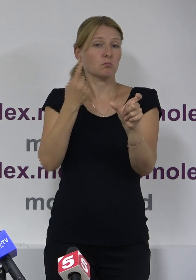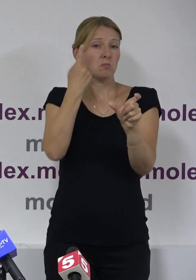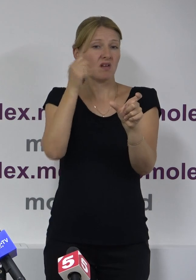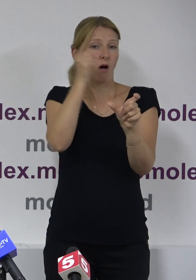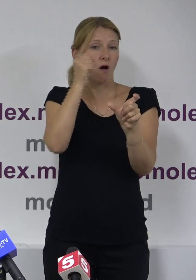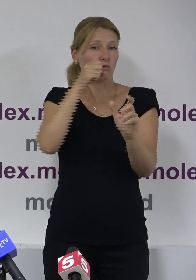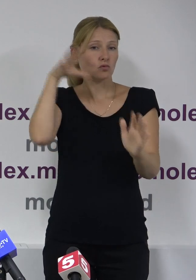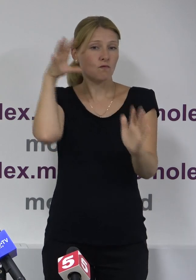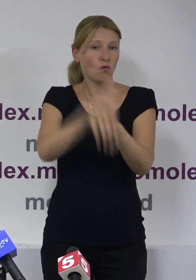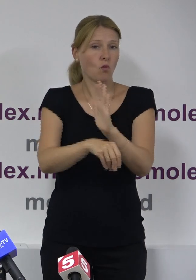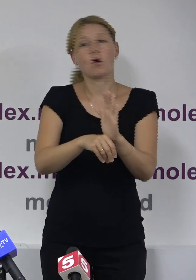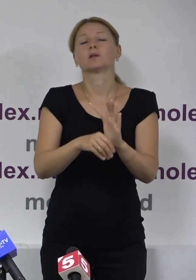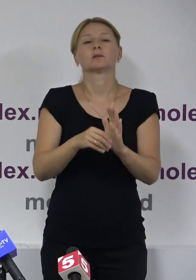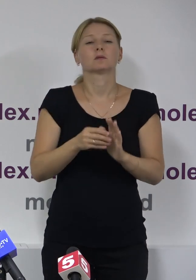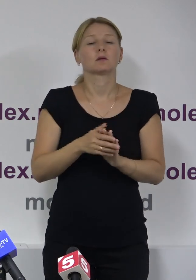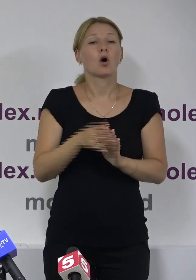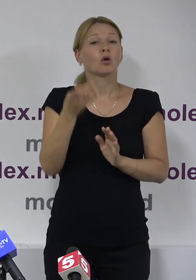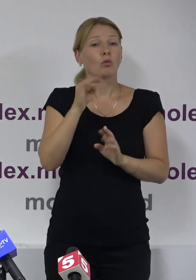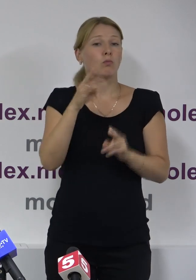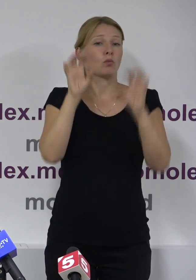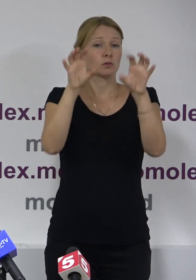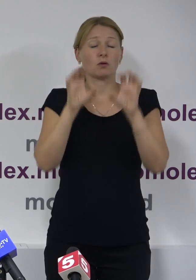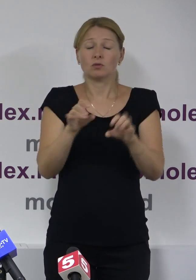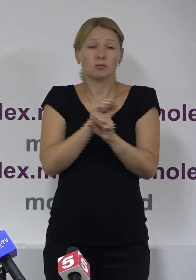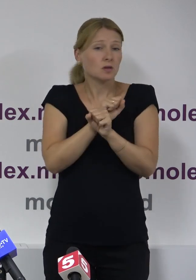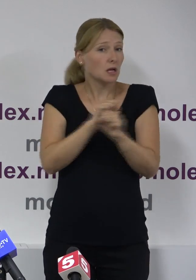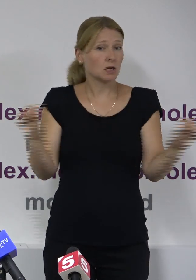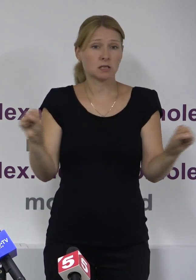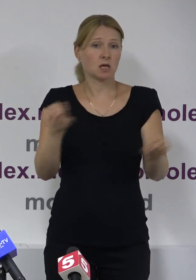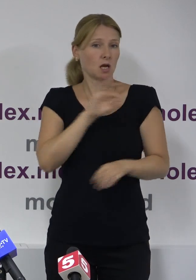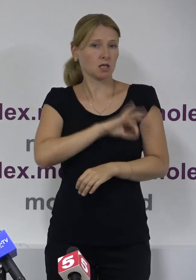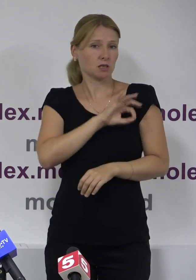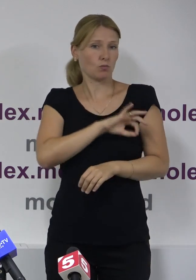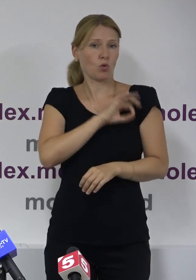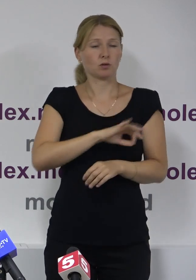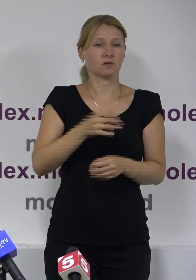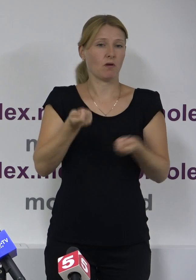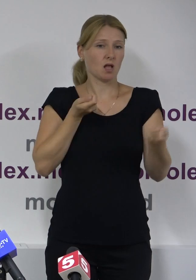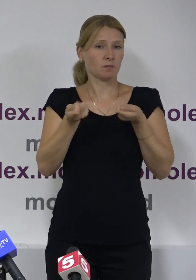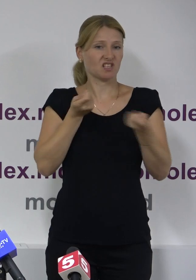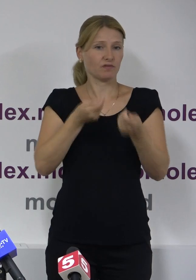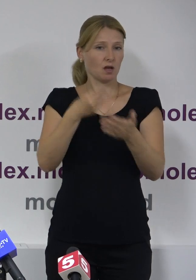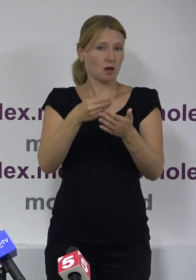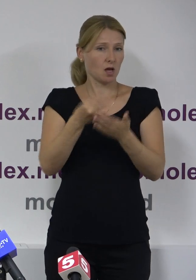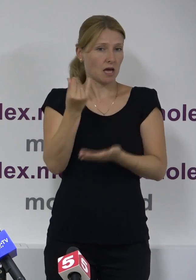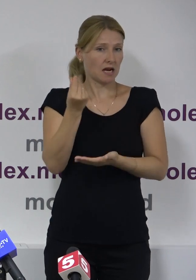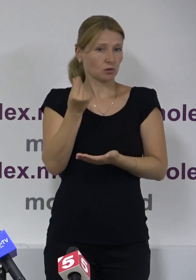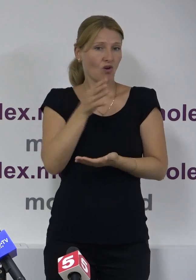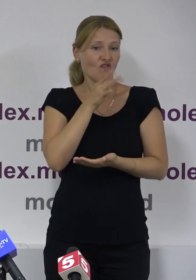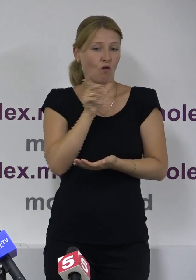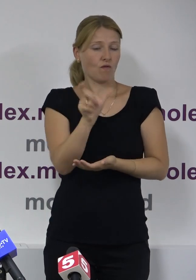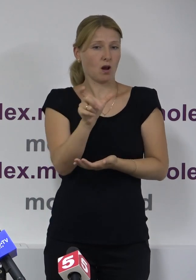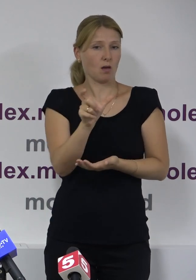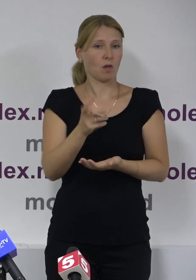potrivit legislației este interzisă utilizarea resurselor administrative în perioada